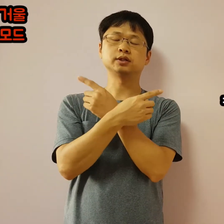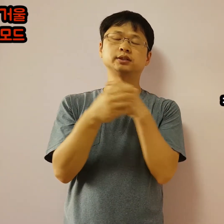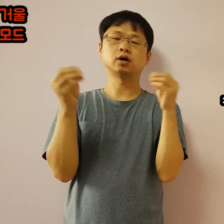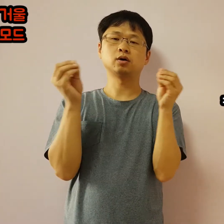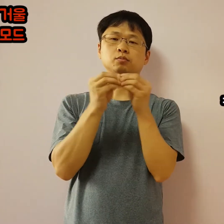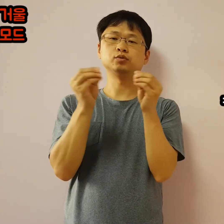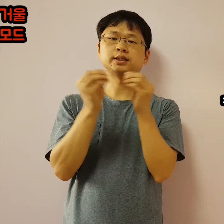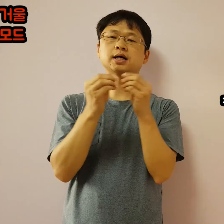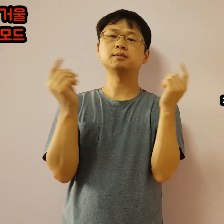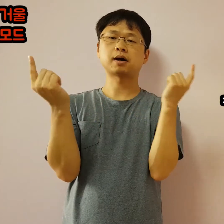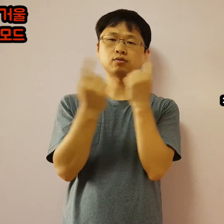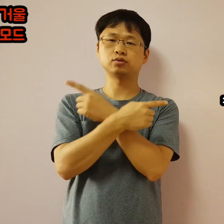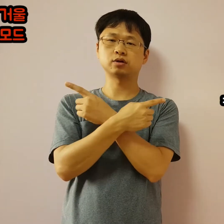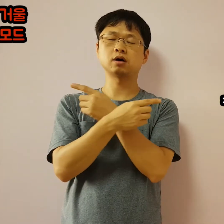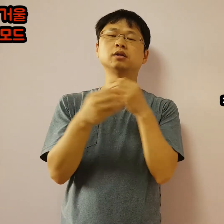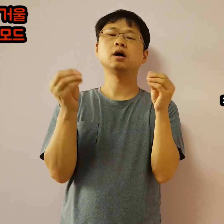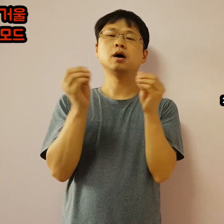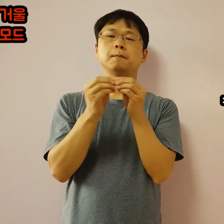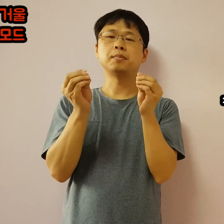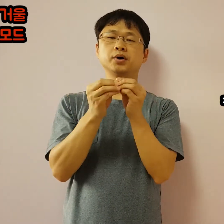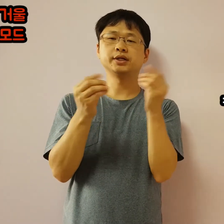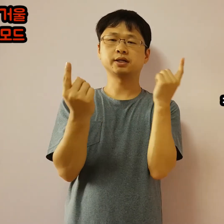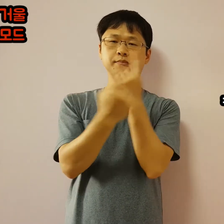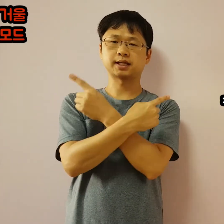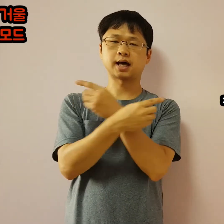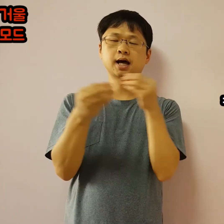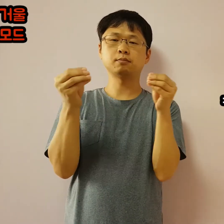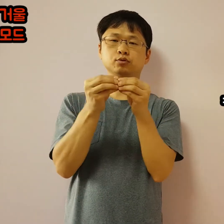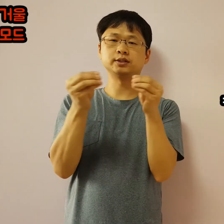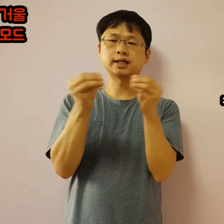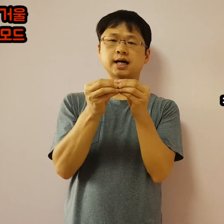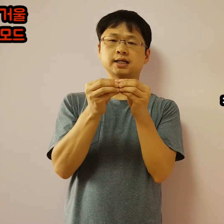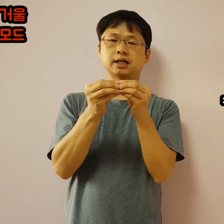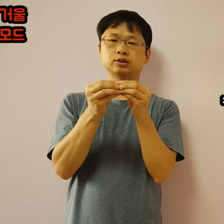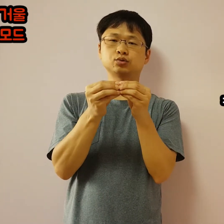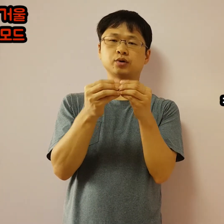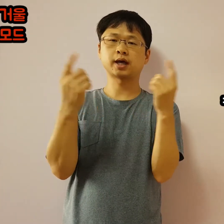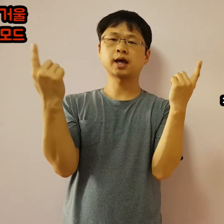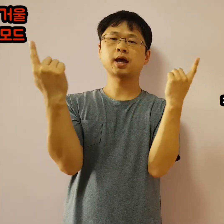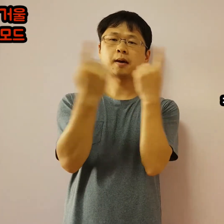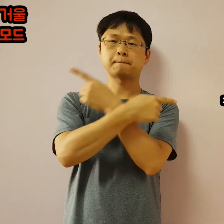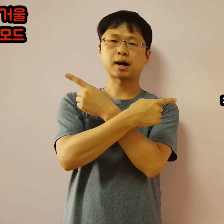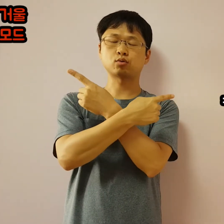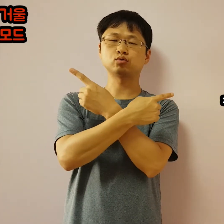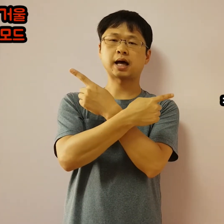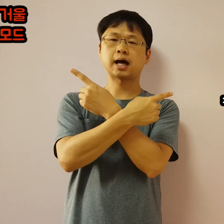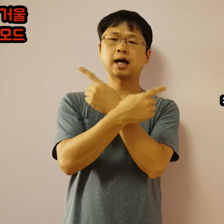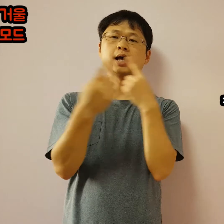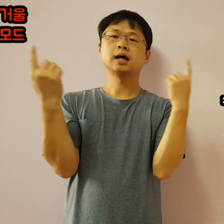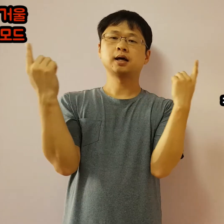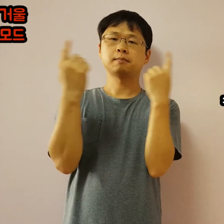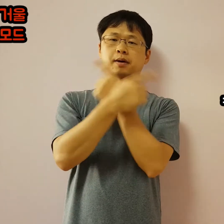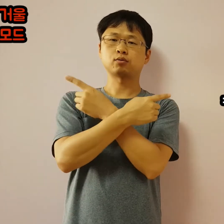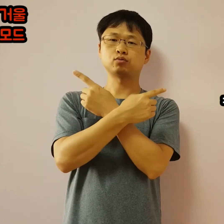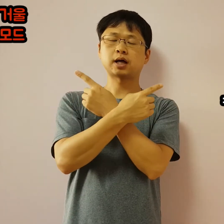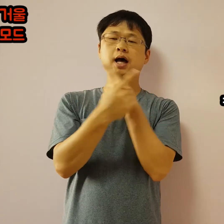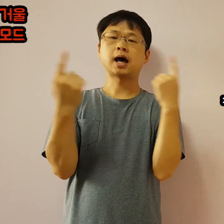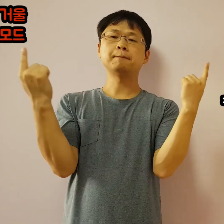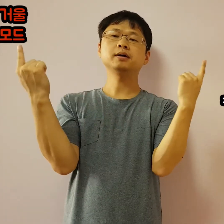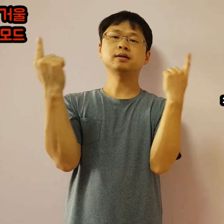거죠. 문장을 바꾸는 것. 번역입니다. 문장이라는 수어에 바꾸다, 바꾸다. 한 번을